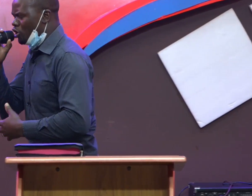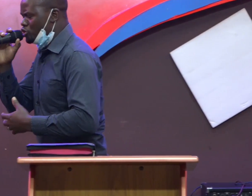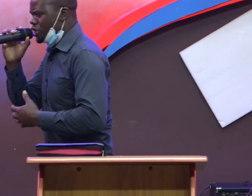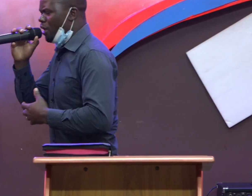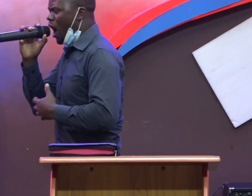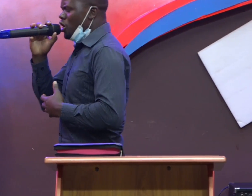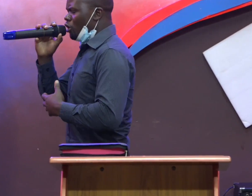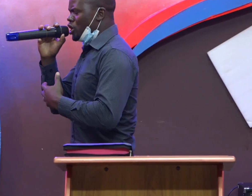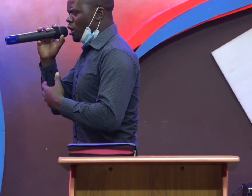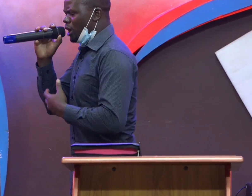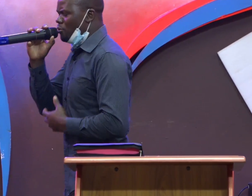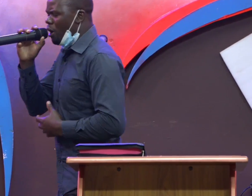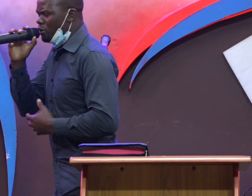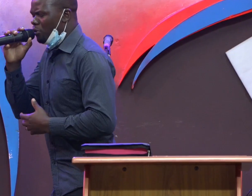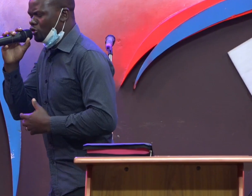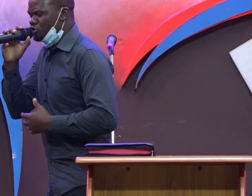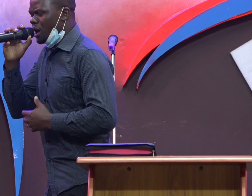wango wokusaba,